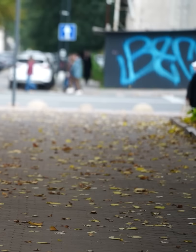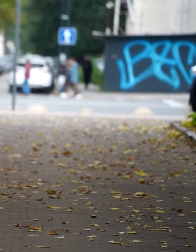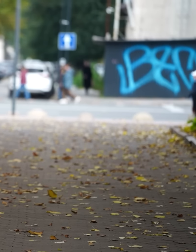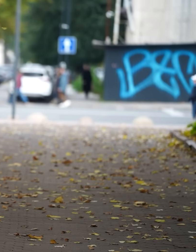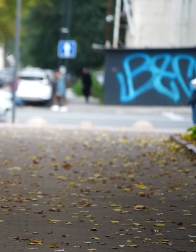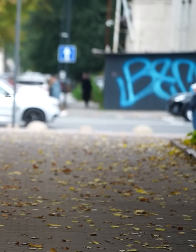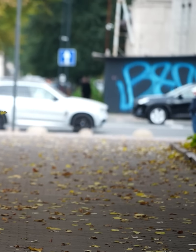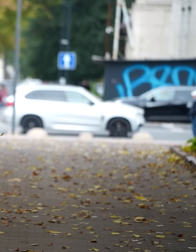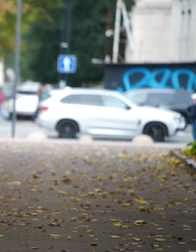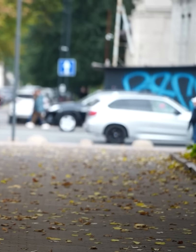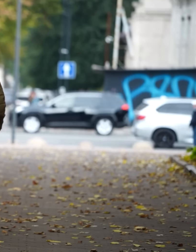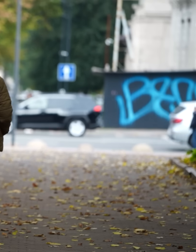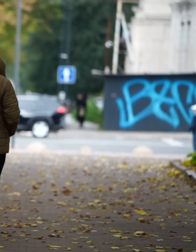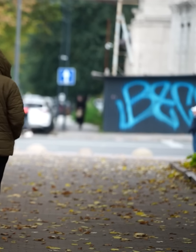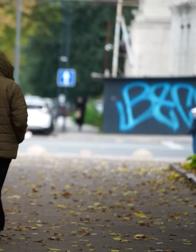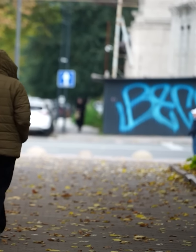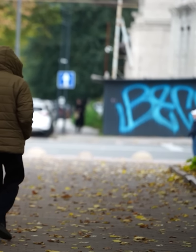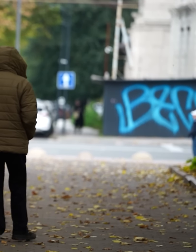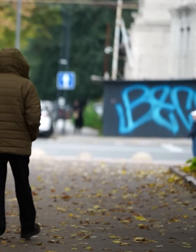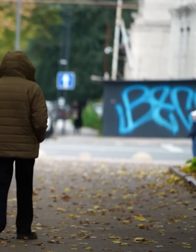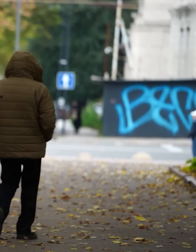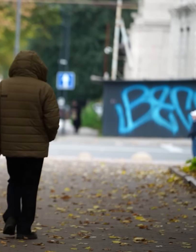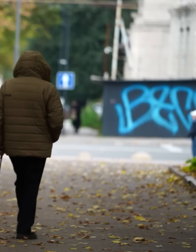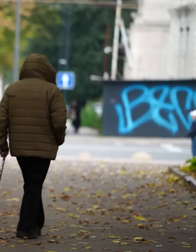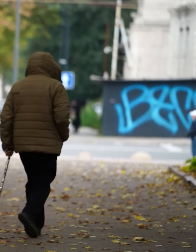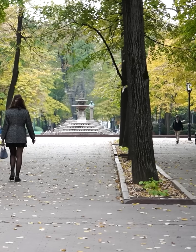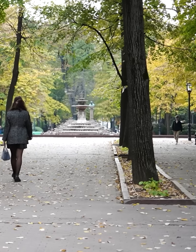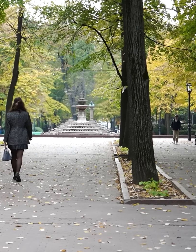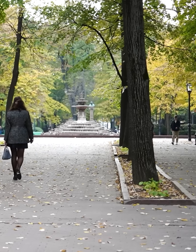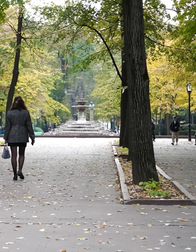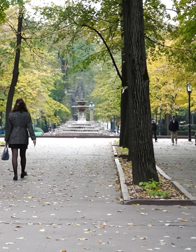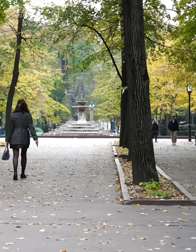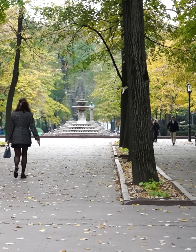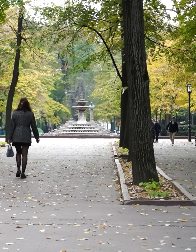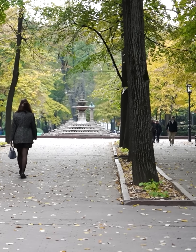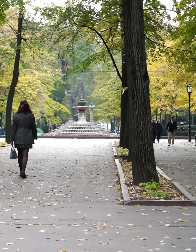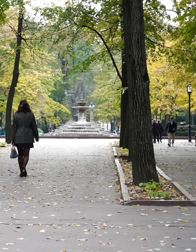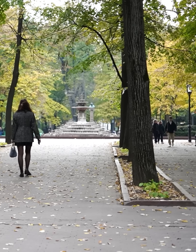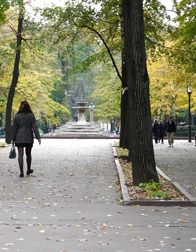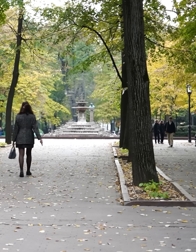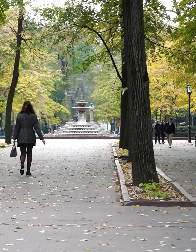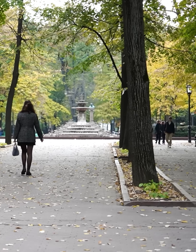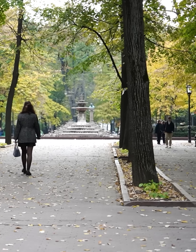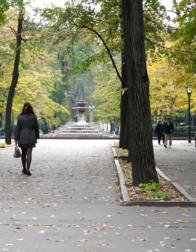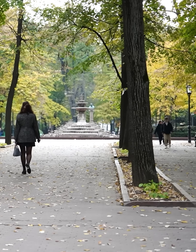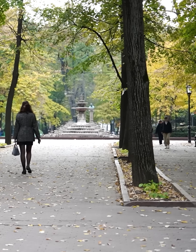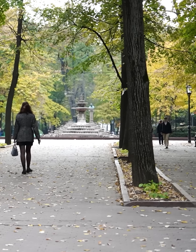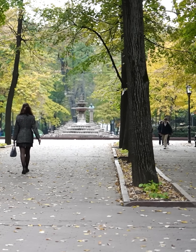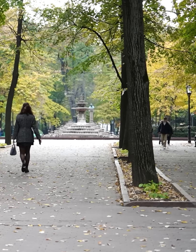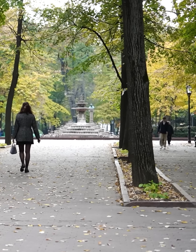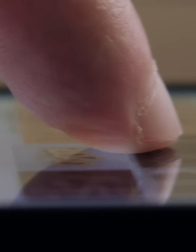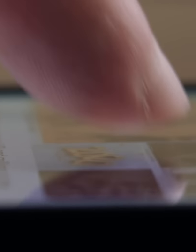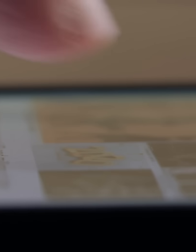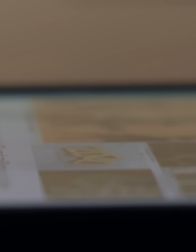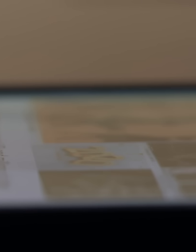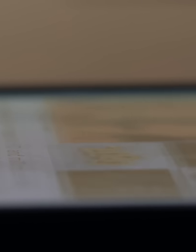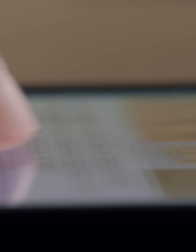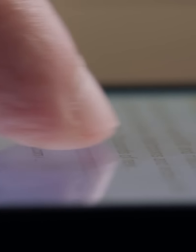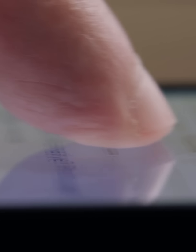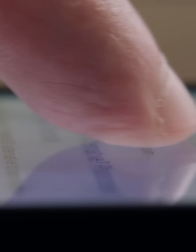nevoi speciale, familiile cu 3 sau mai mulți copii, precum și vârstnicii, vor primi obligatoriu ajutor financiar. Potrivit ei,